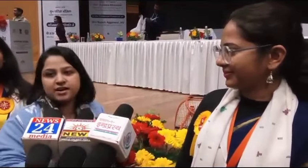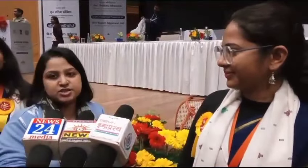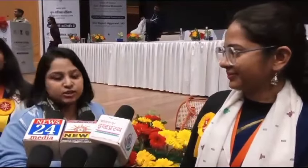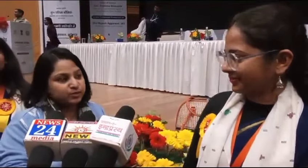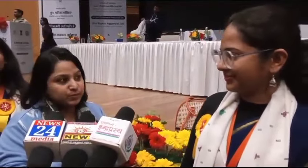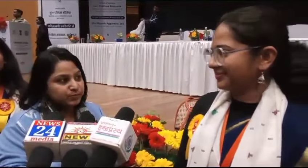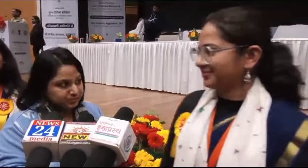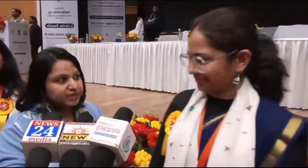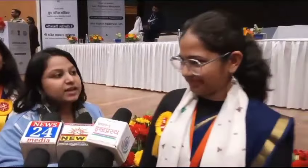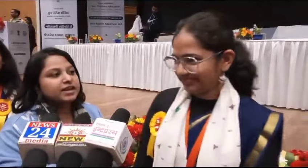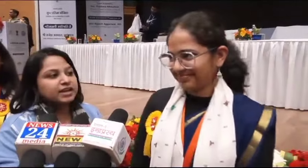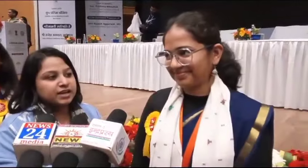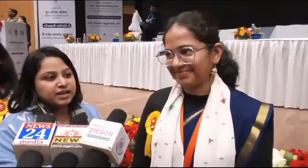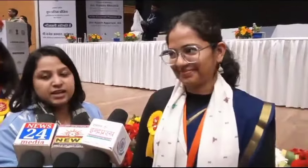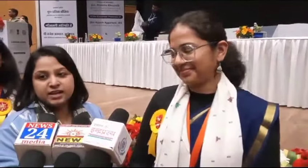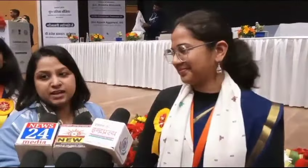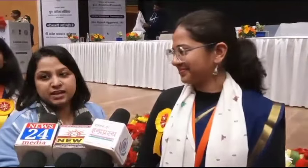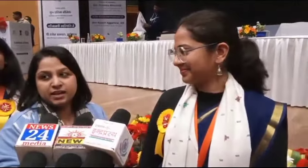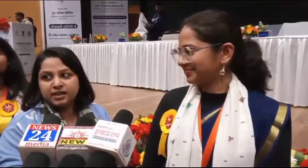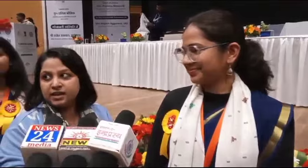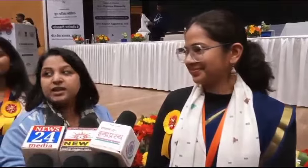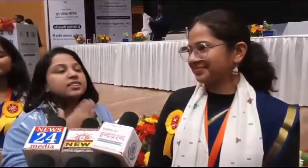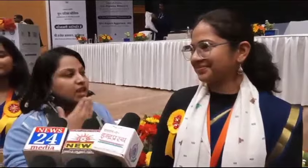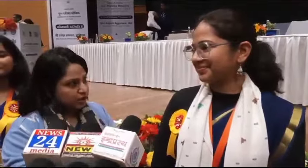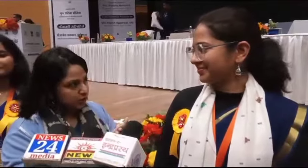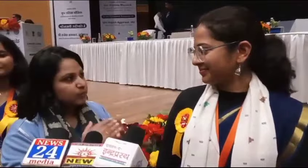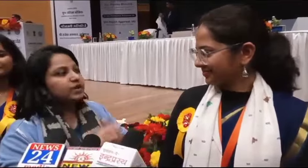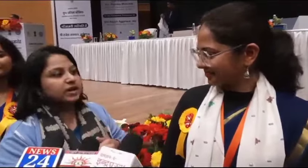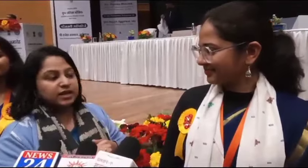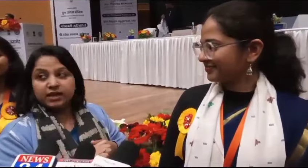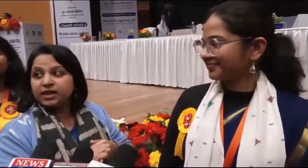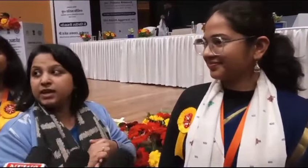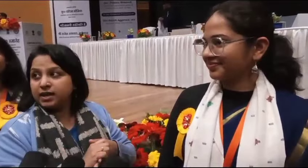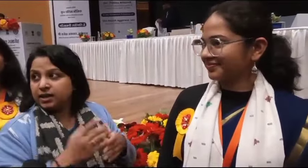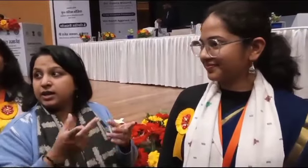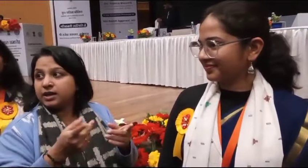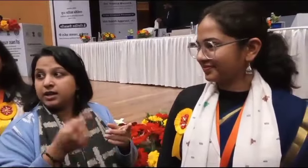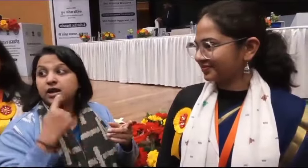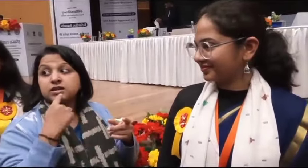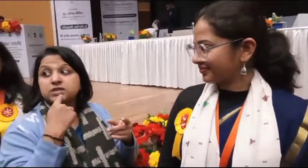कम्प्लीटली सिखाना चाहती हूँ। थैंक यू मैडम। मुझे